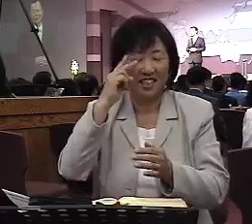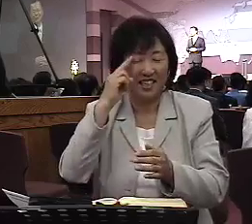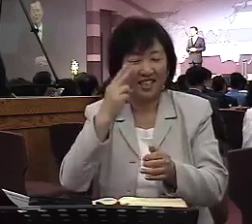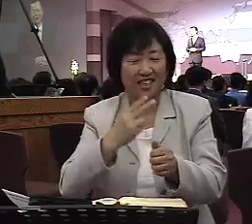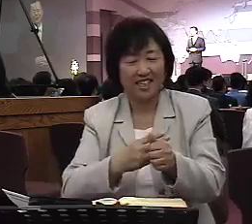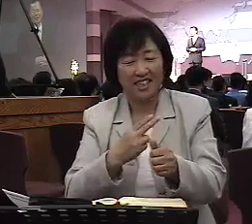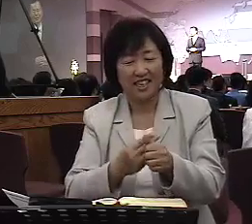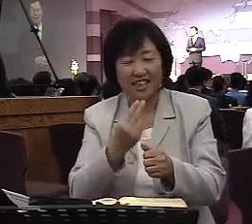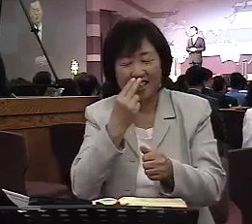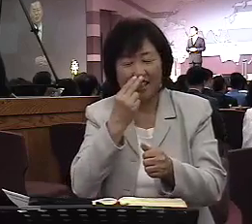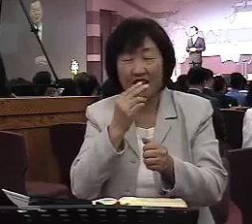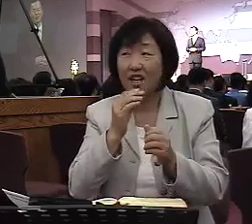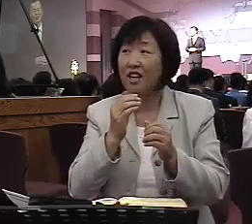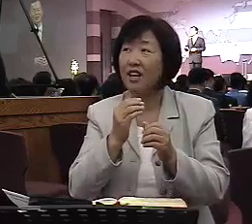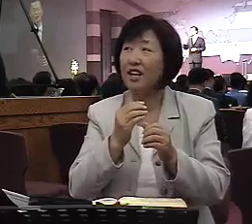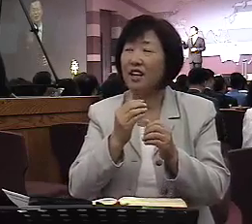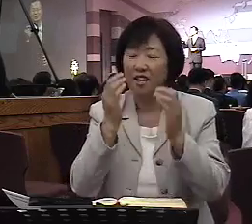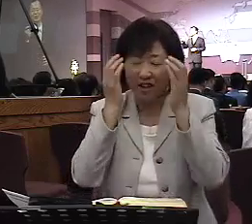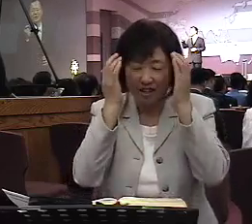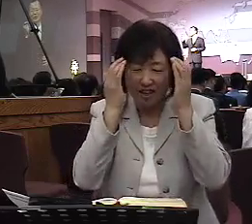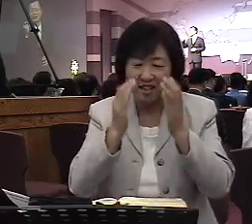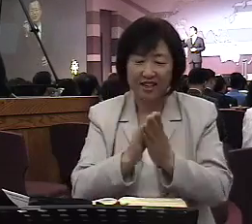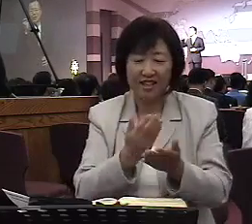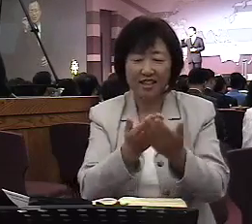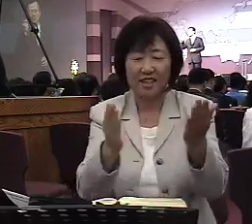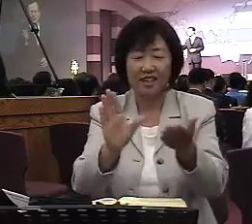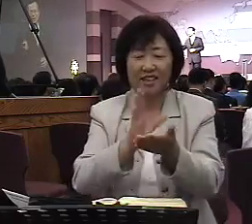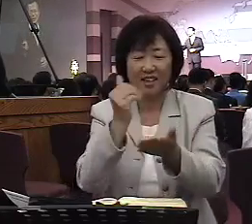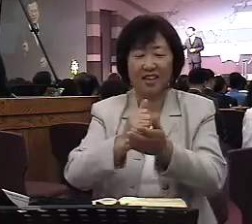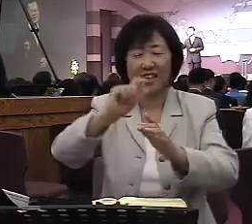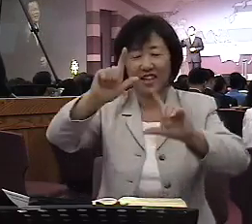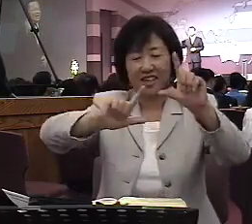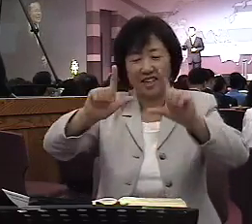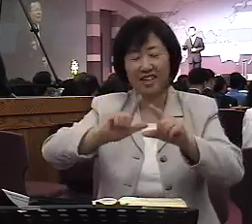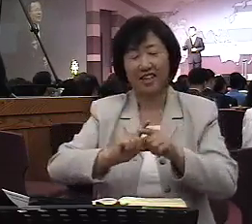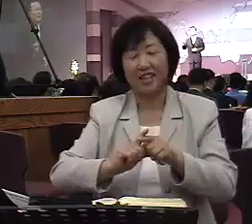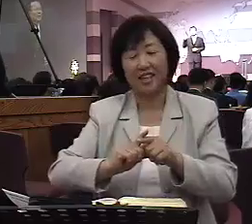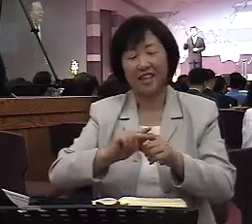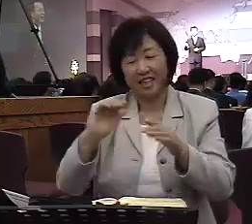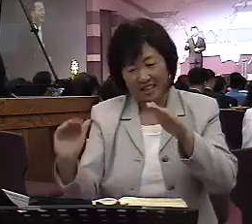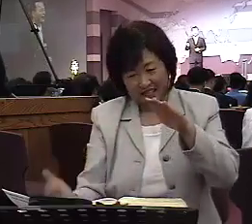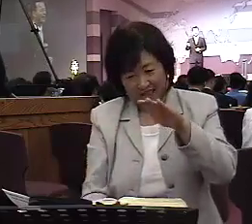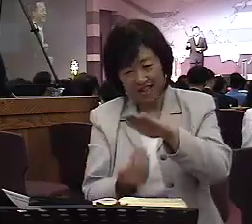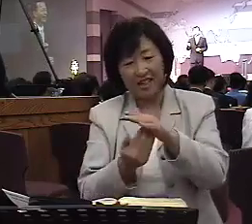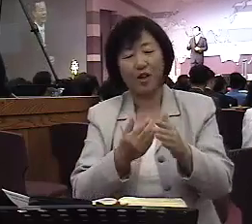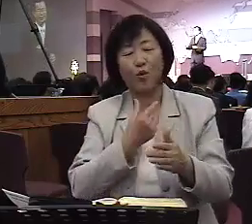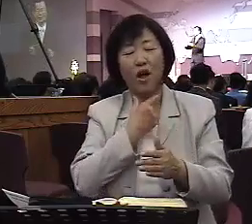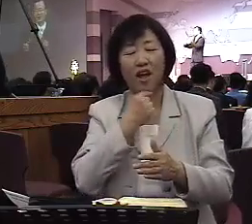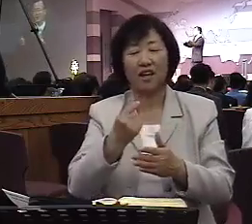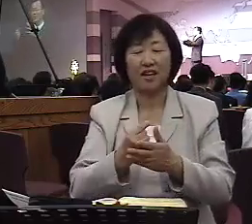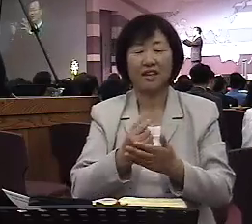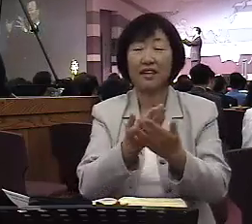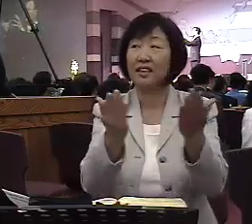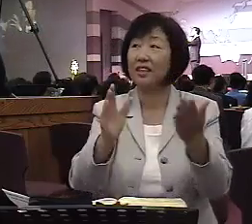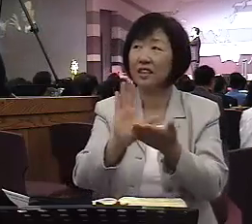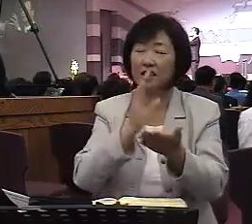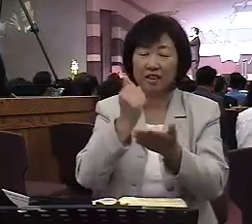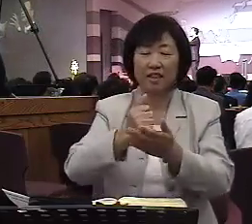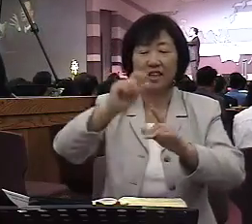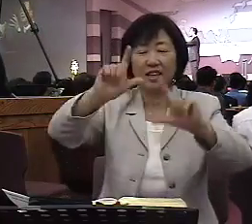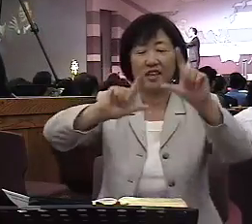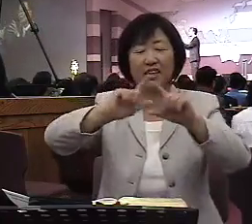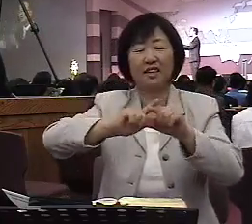붓는 고통, 이 고통을 통해 너희 속에 그리스도의 형상이 이루기를 원한다. 너희 속에 그리스도의